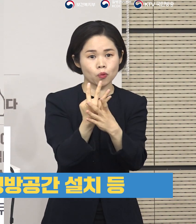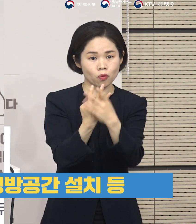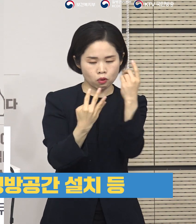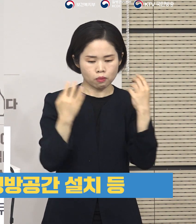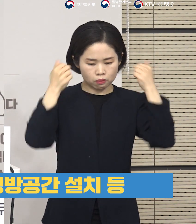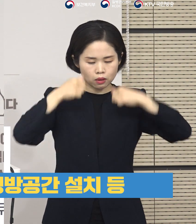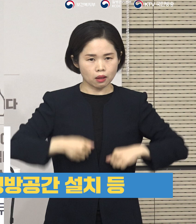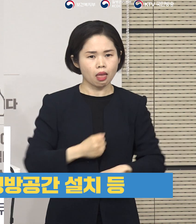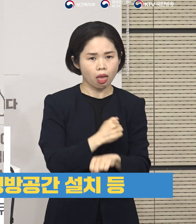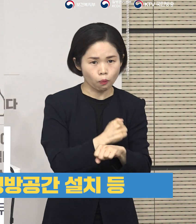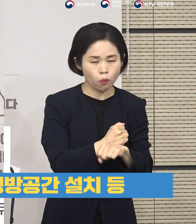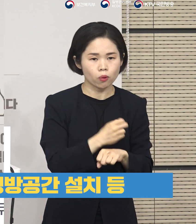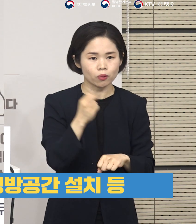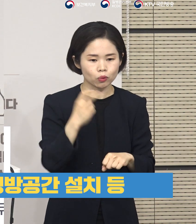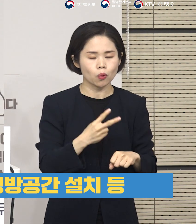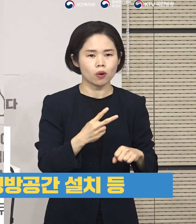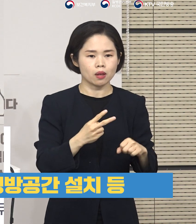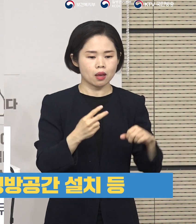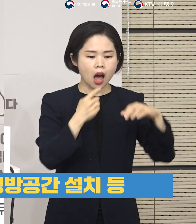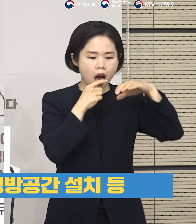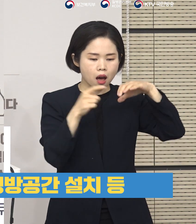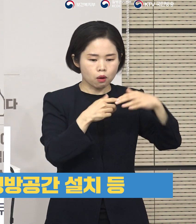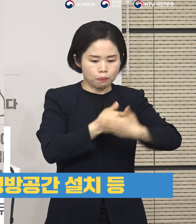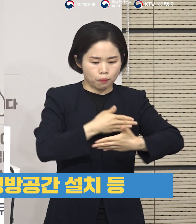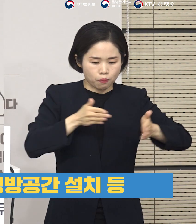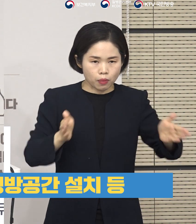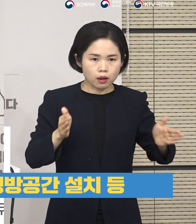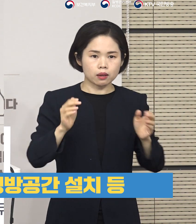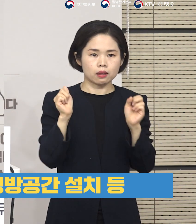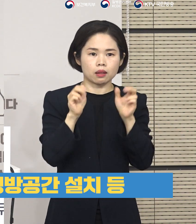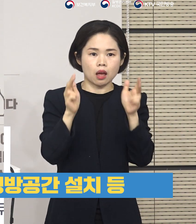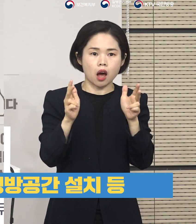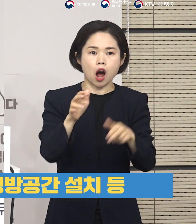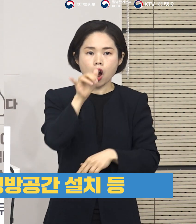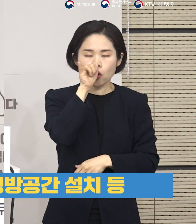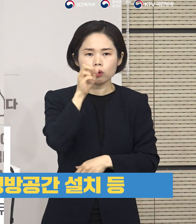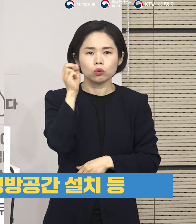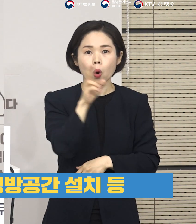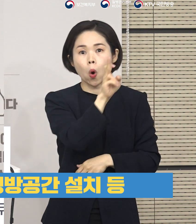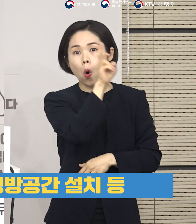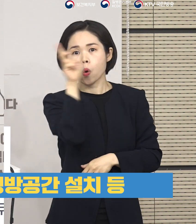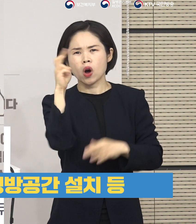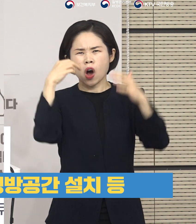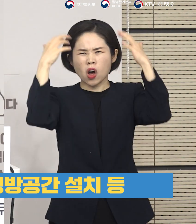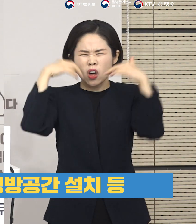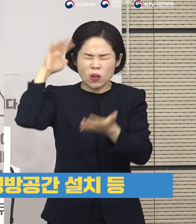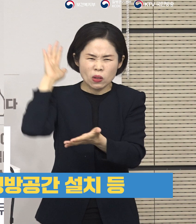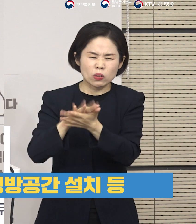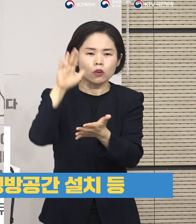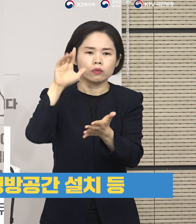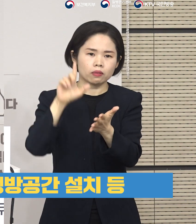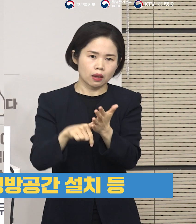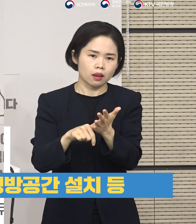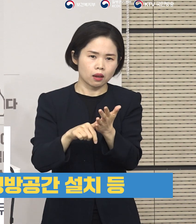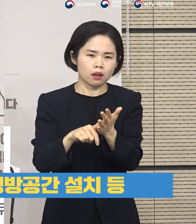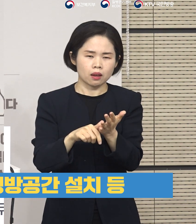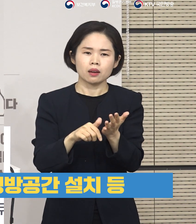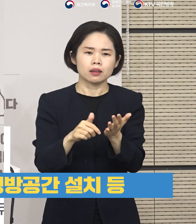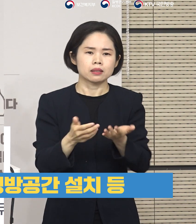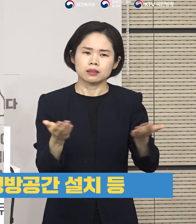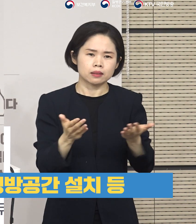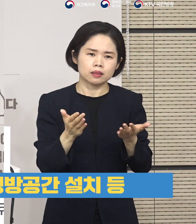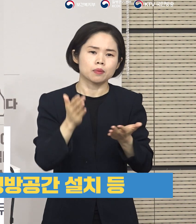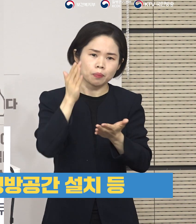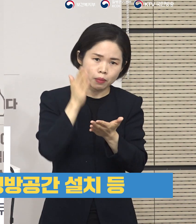착용할 수 있도록 하고 근무자의 휴식을 위한 냉방 공간을 설치하며 오후 피크 시간에는 운영을